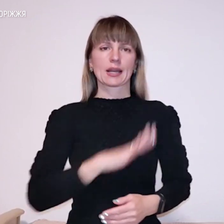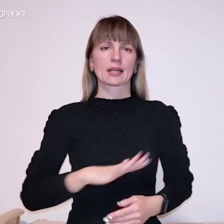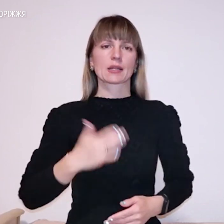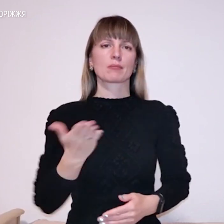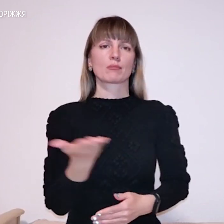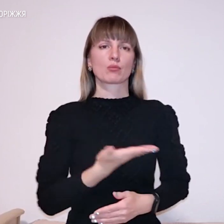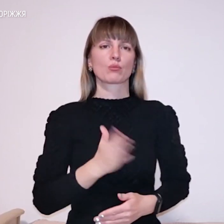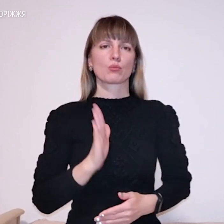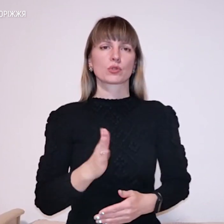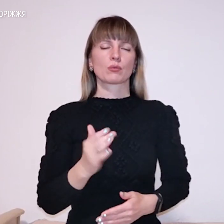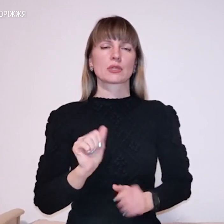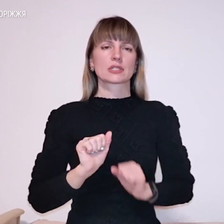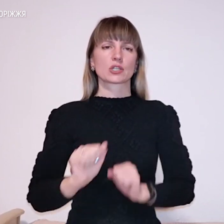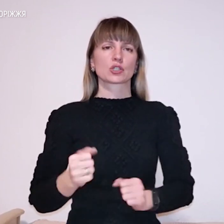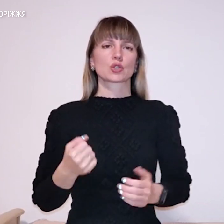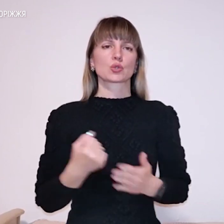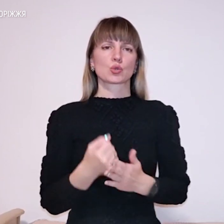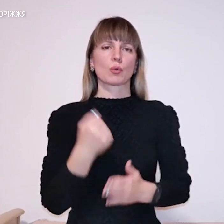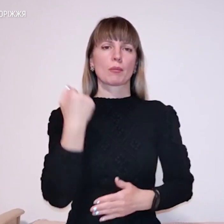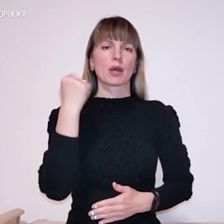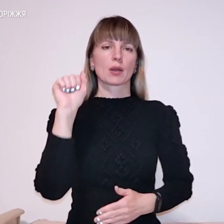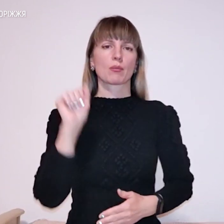її захищати до перемоги.